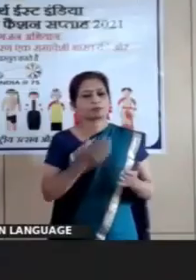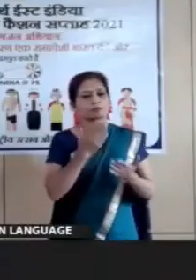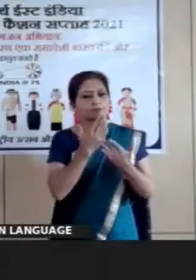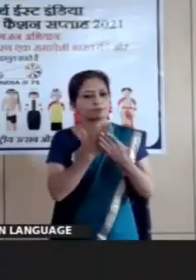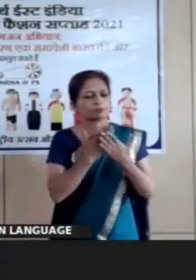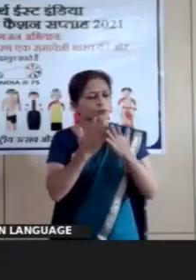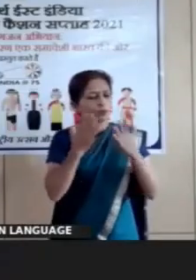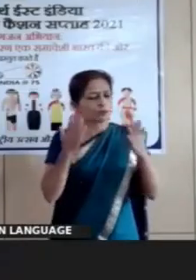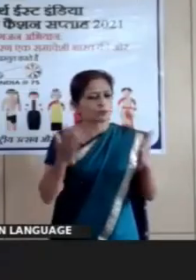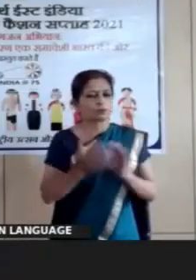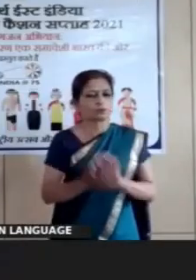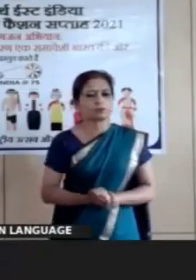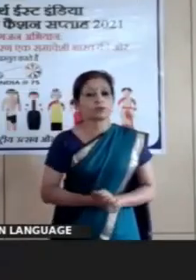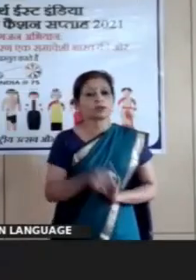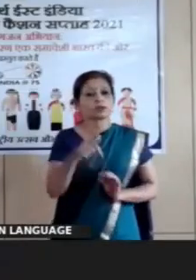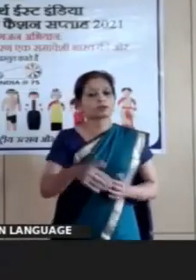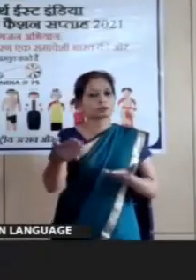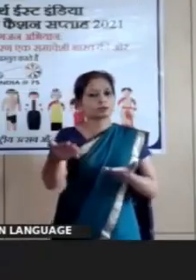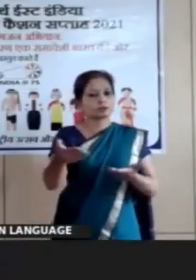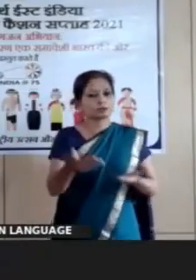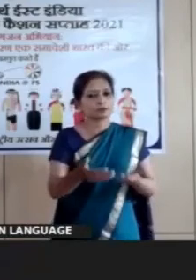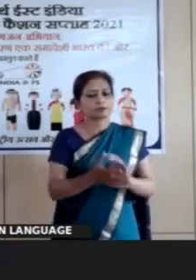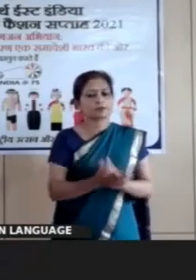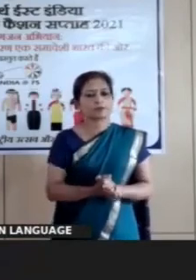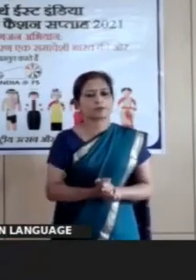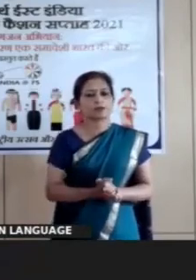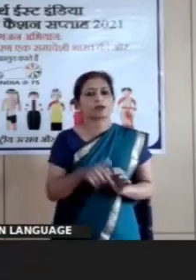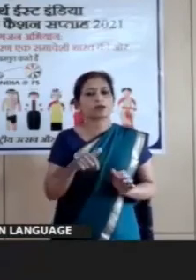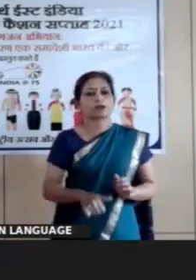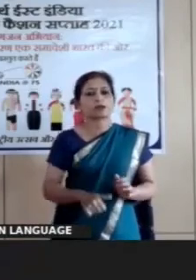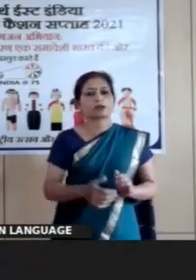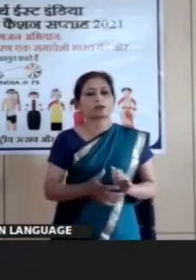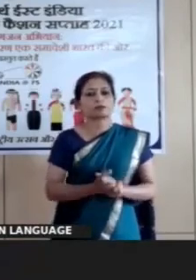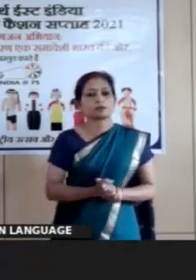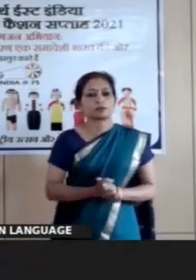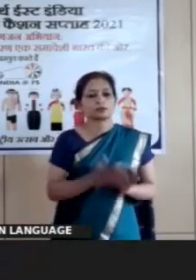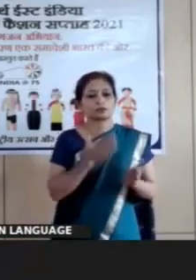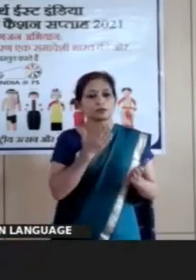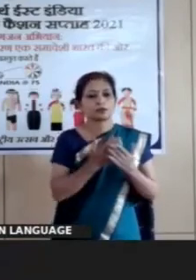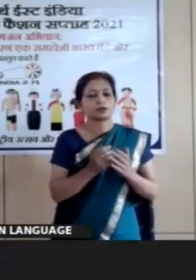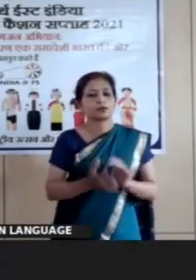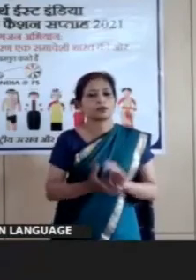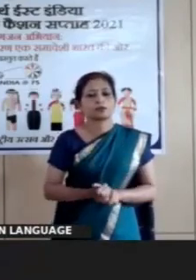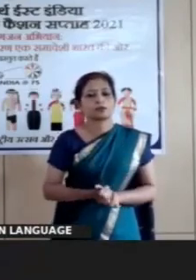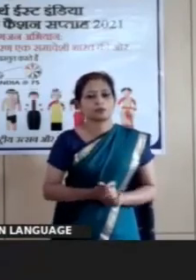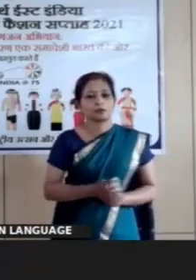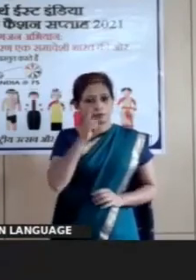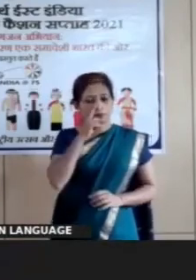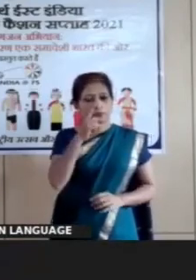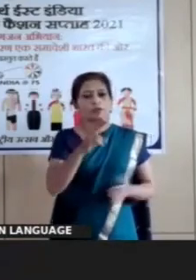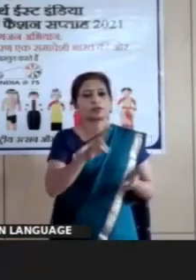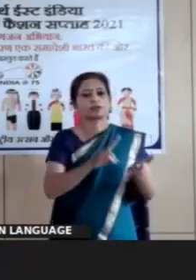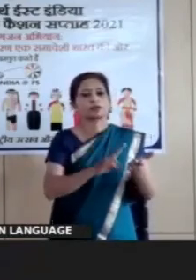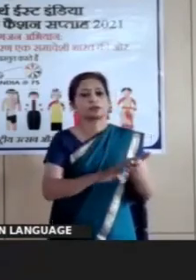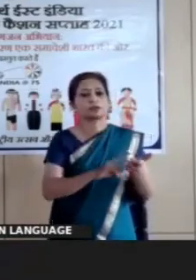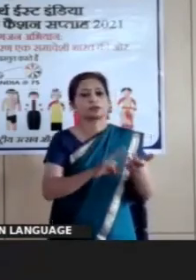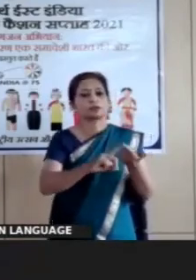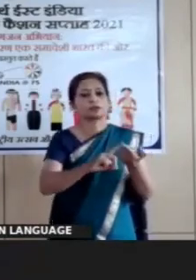बहुत बहुत धन्यवाद सर। अब मैं आमंत्रित करना चाहूंगी धन्यवाद ज्ञापन के लिए डॉक्टर नीतिका मेहंदी रत्ता जी को, जो